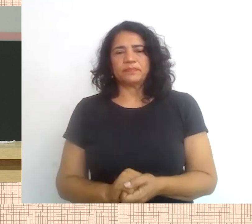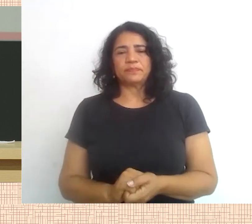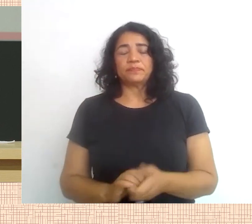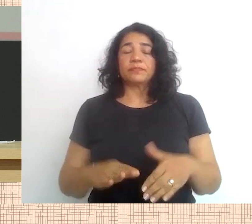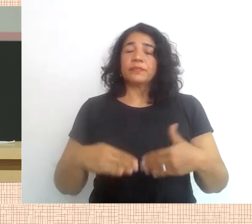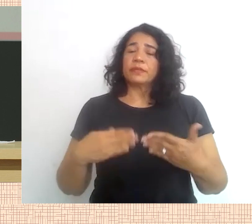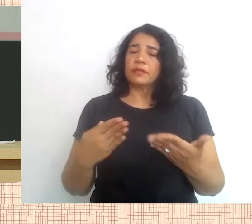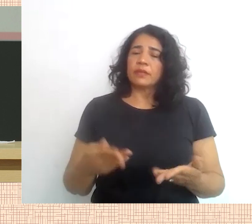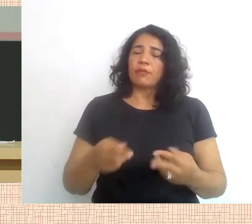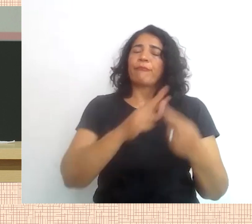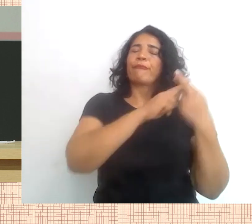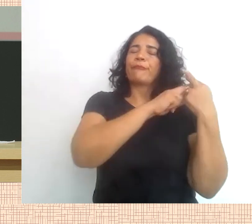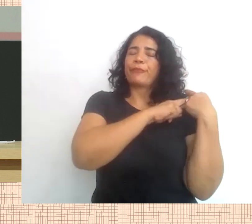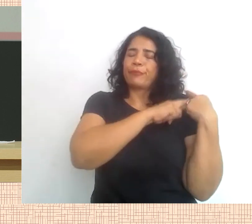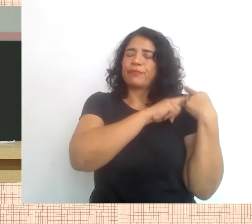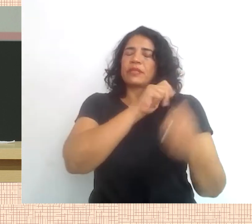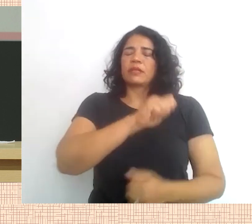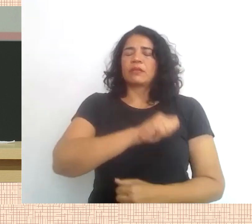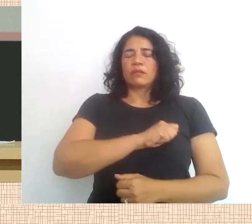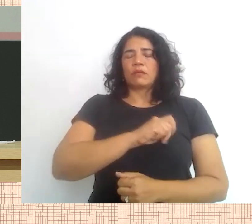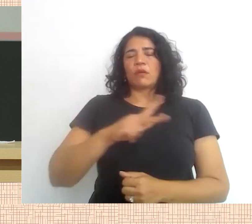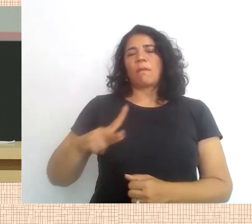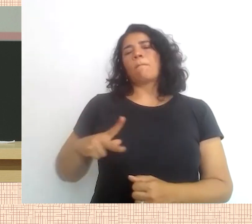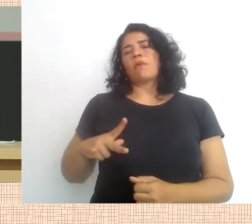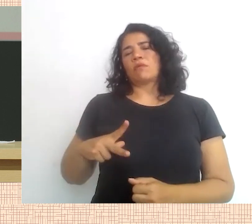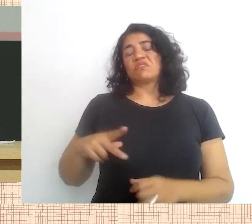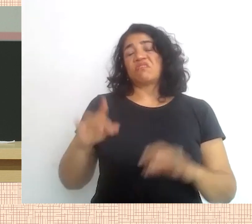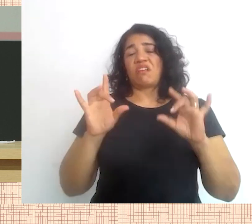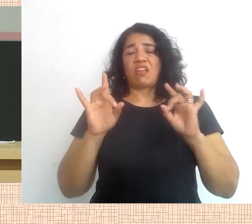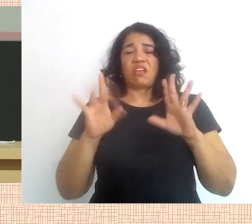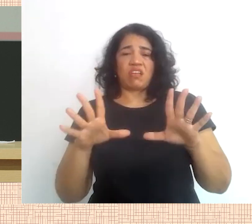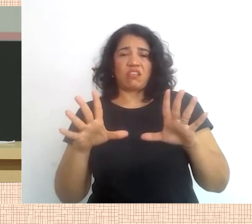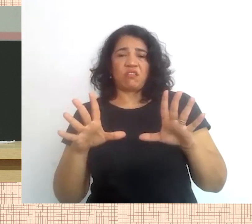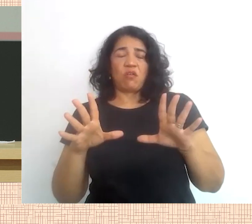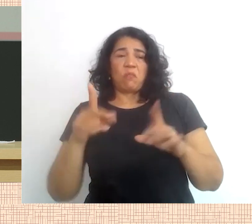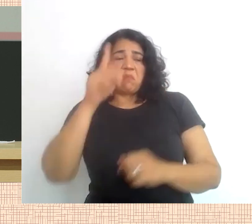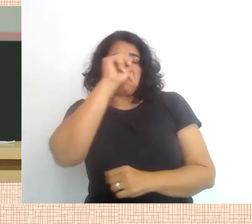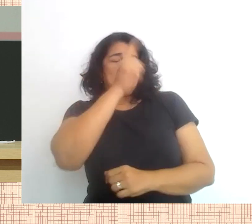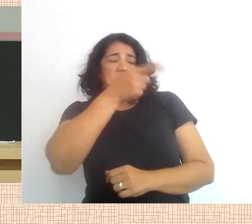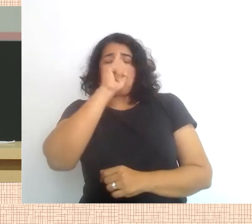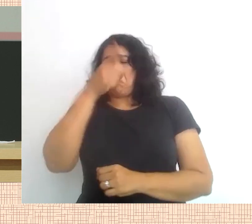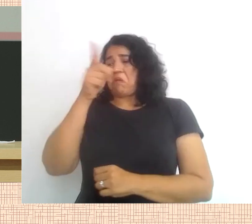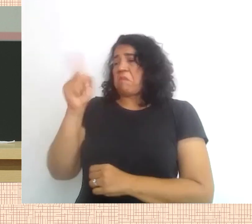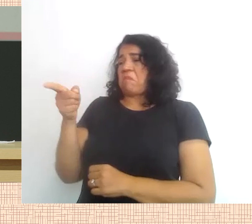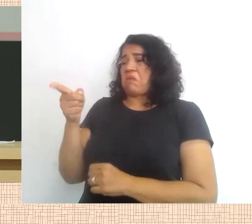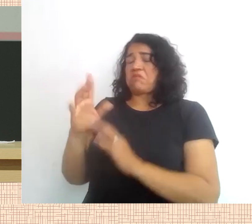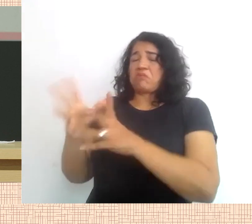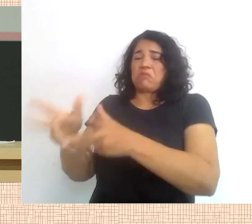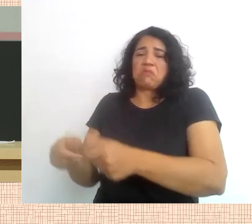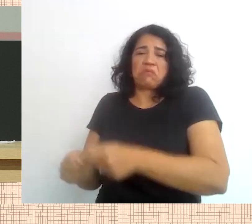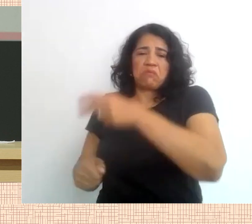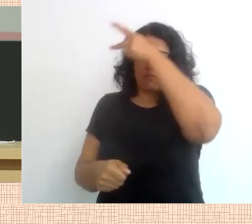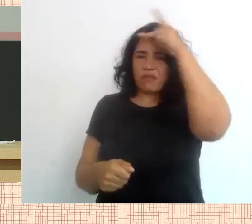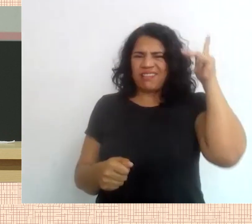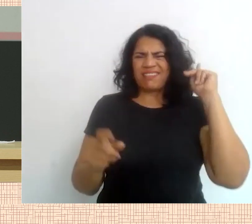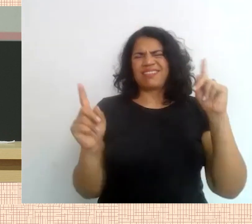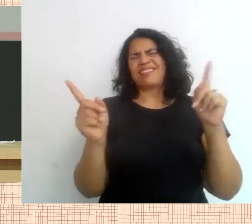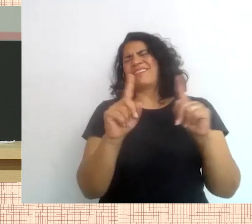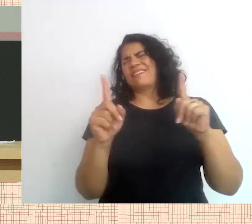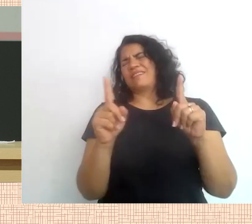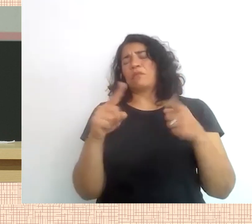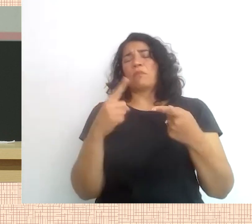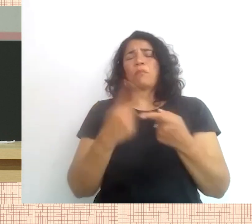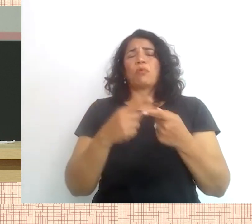é Deus quem manda por meio dele, através da palavra, certo? Então, ó Senhor, então o apóstolo não é escolhido